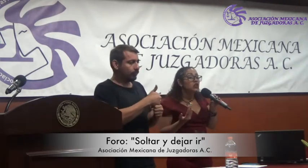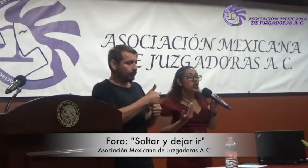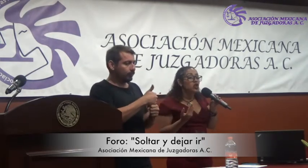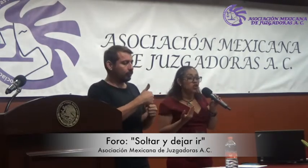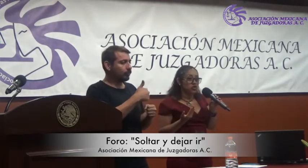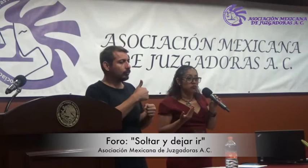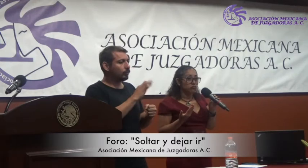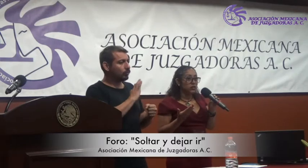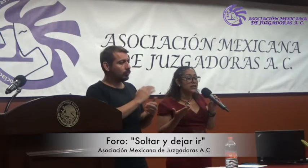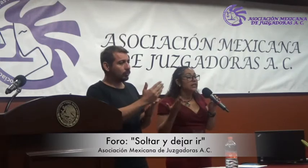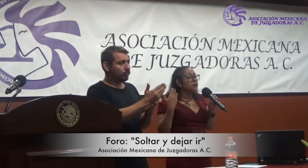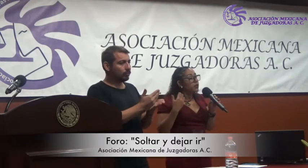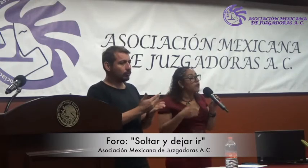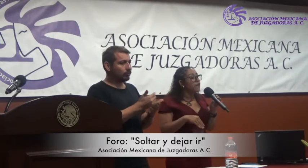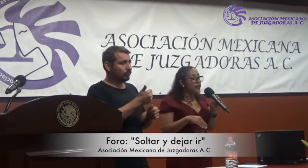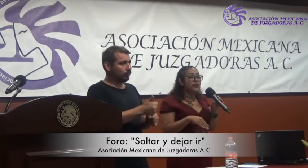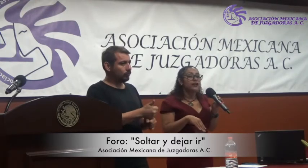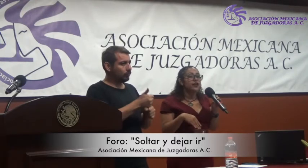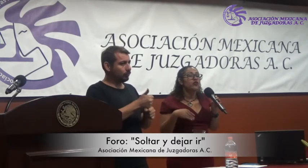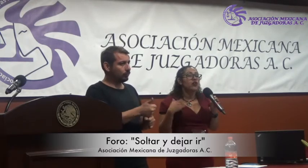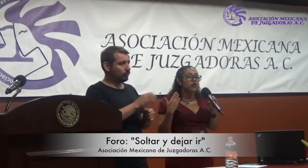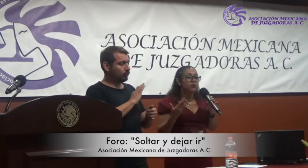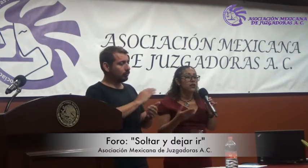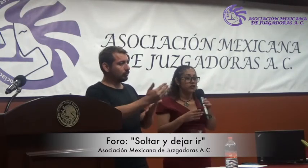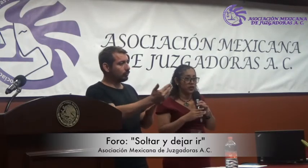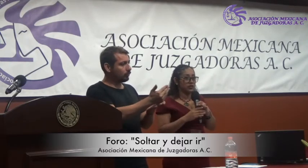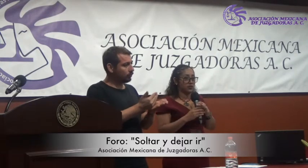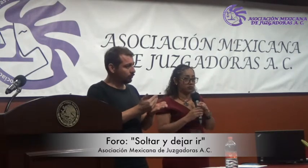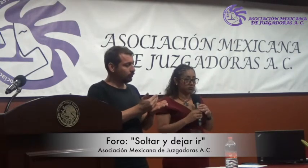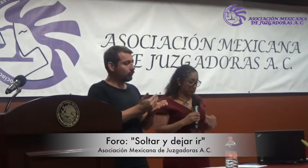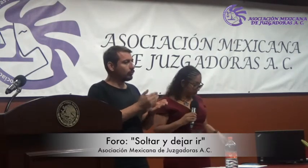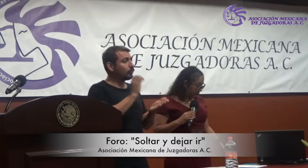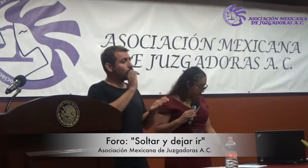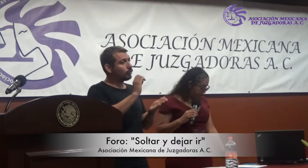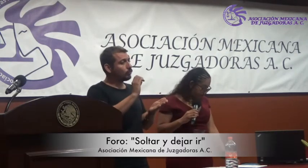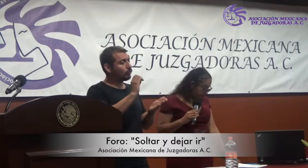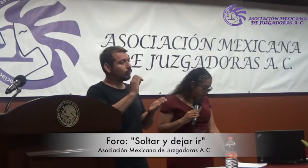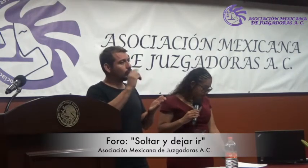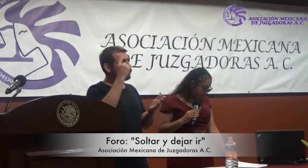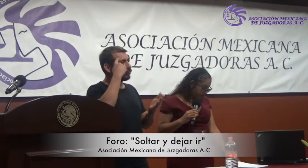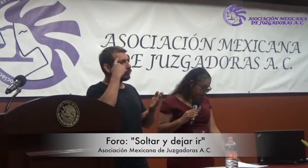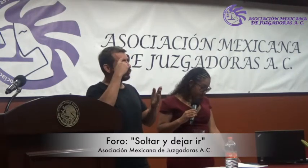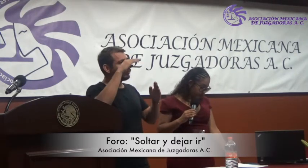ser menos doloroso, quizá se pueda enfrentar de una forma diferente.